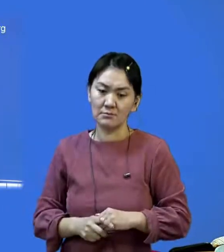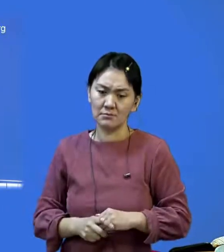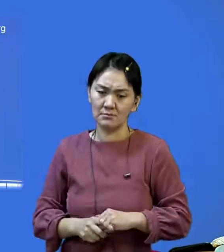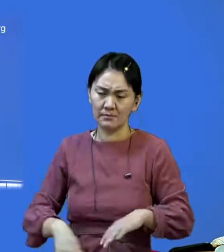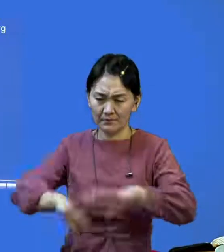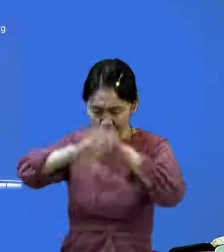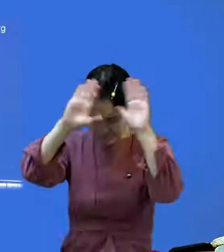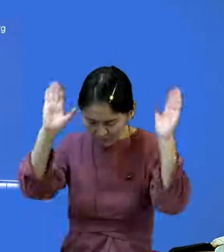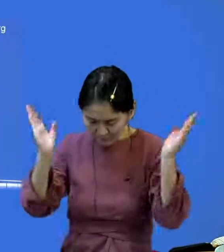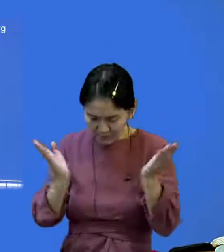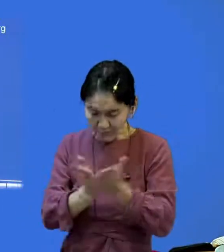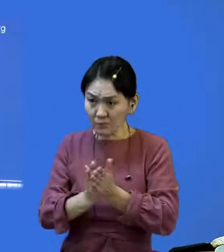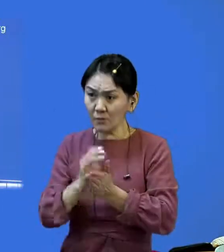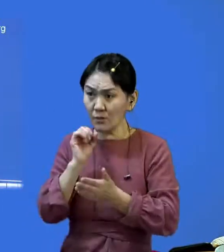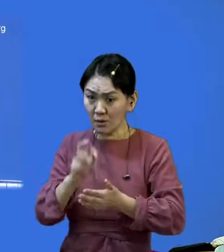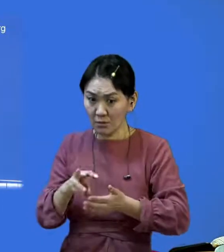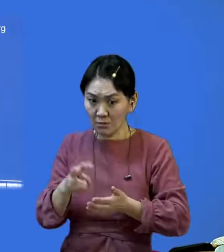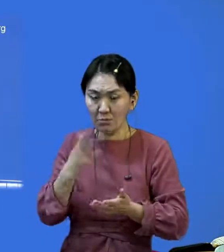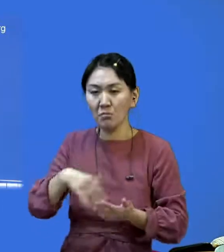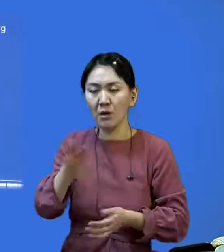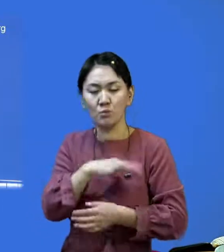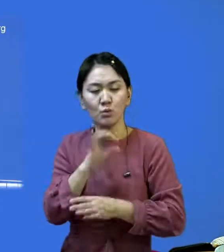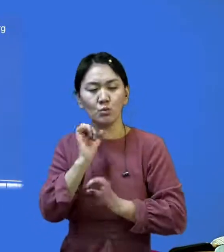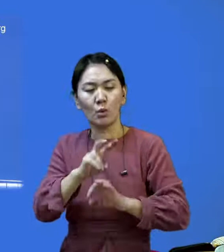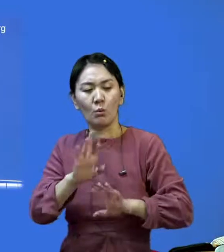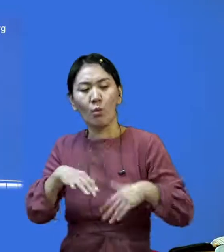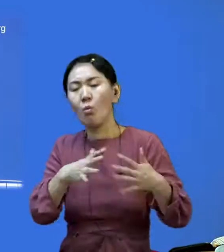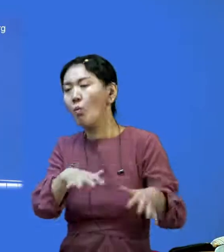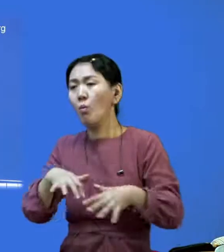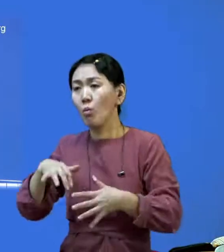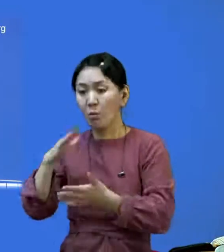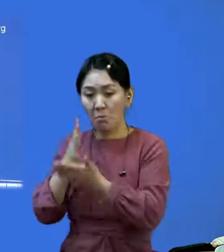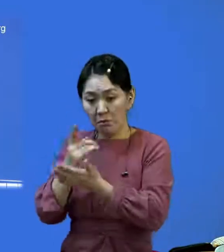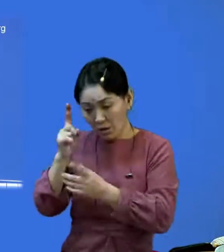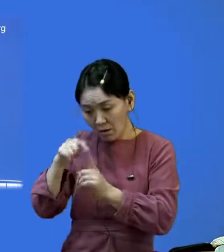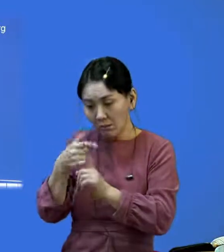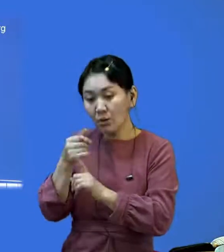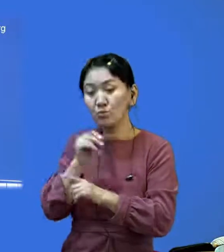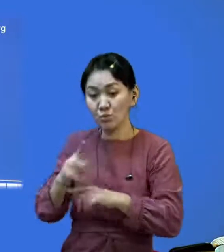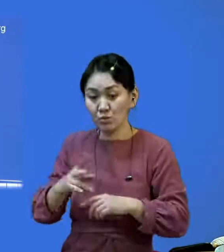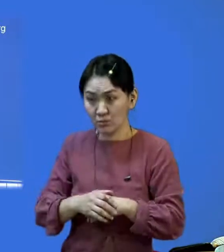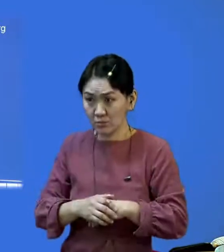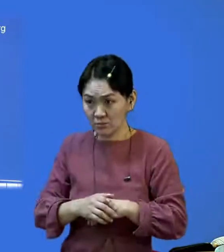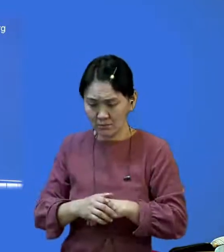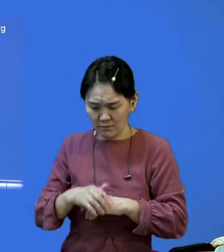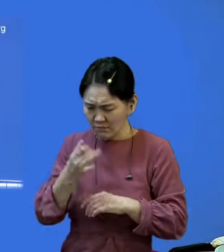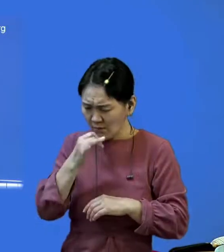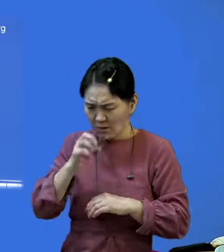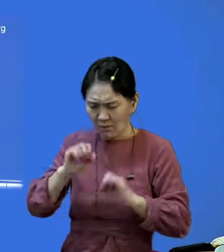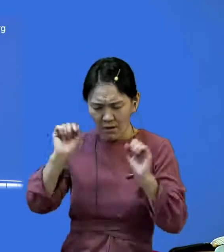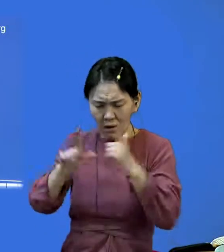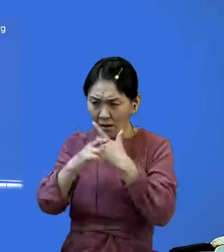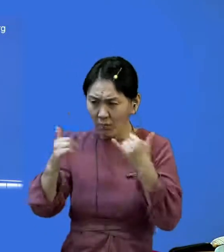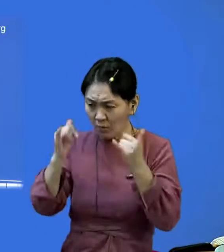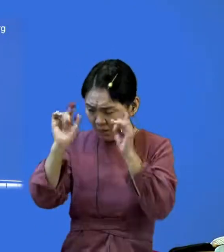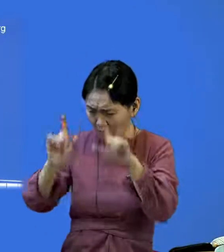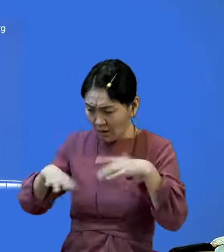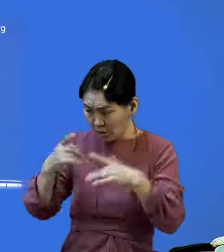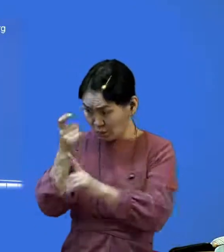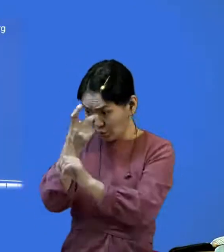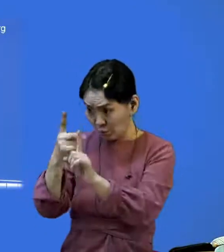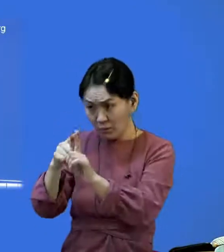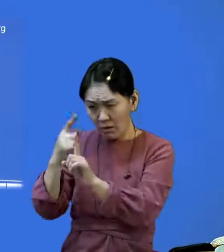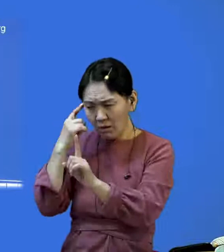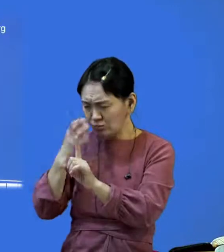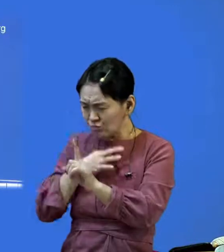бүх юмыг бидэнд сул өгөхгүй байх уу? Энэ агуу гайхалтай тэр хүүгээ өхөлт хүртэл тушаасан нэгэн